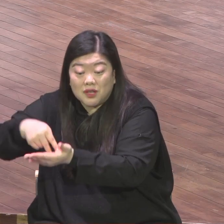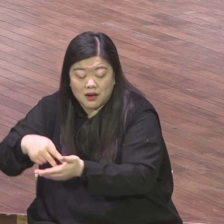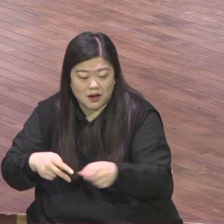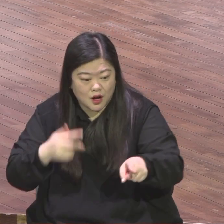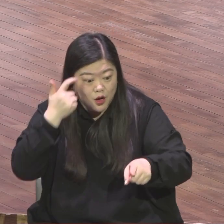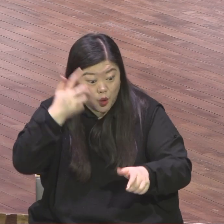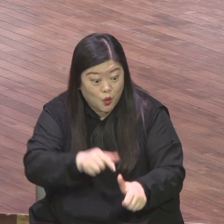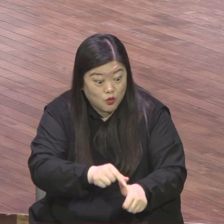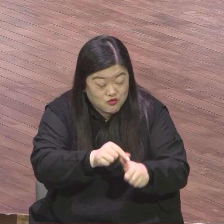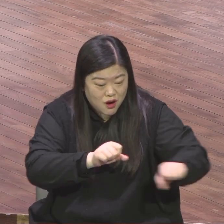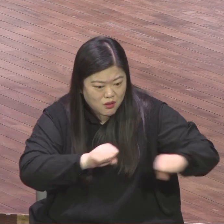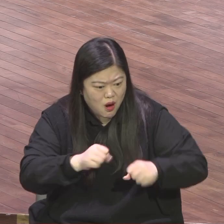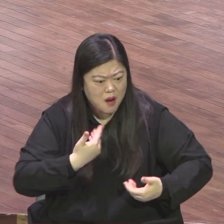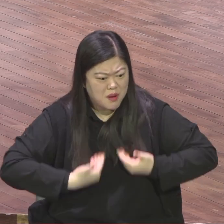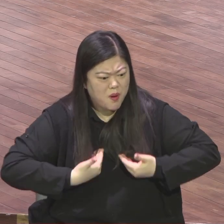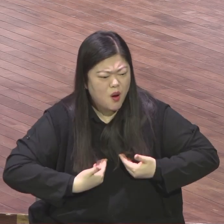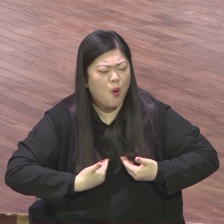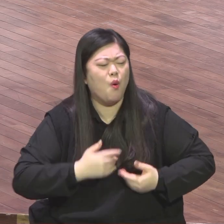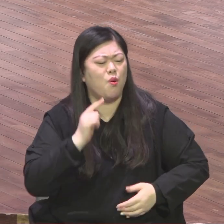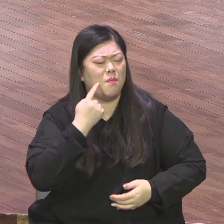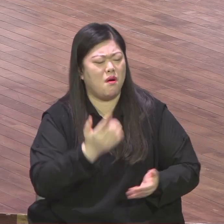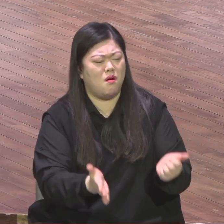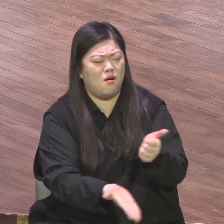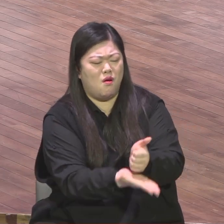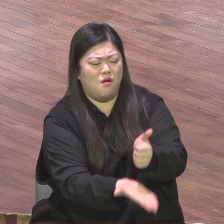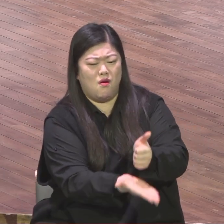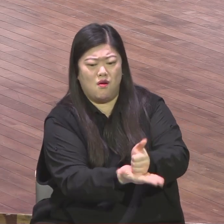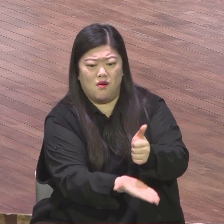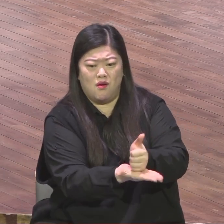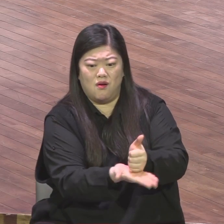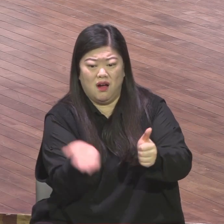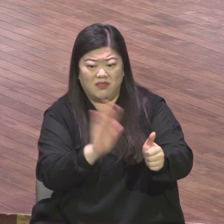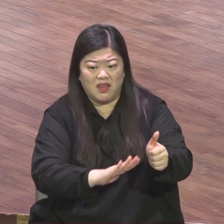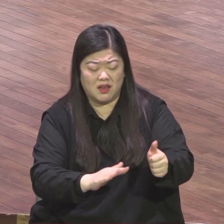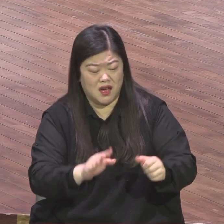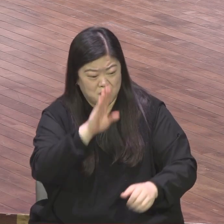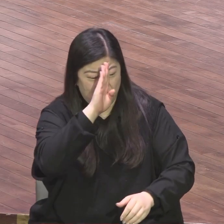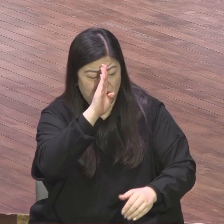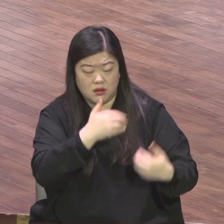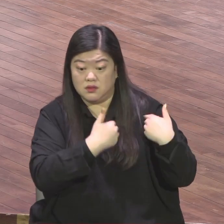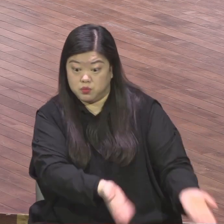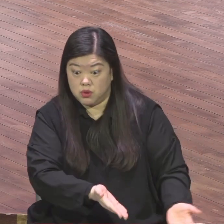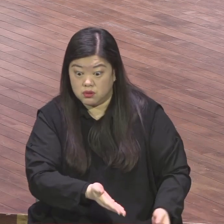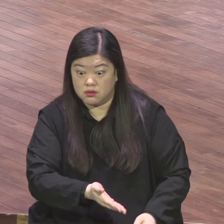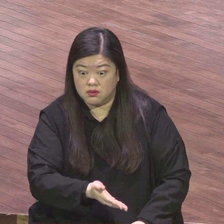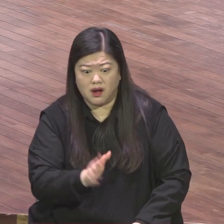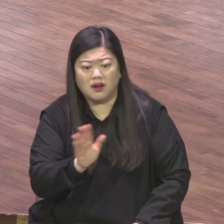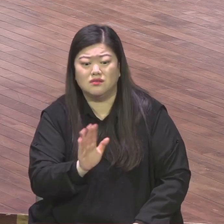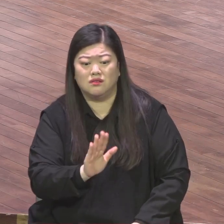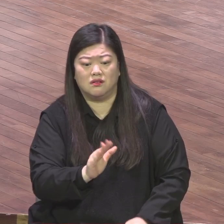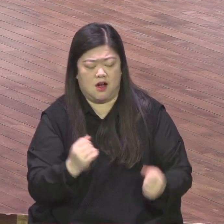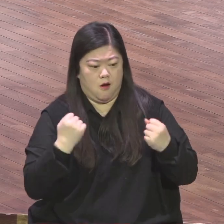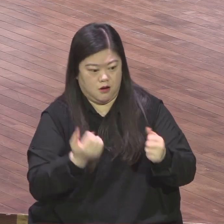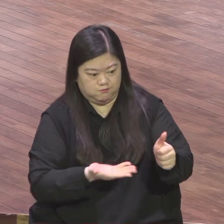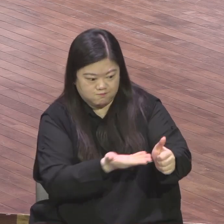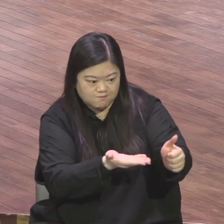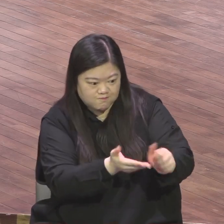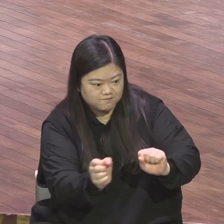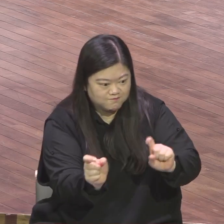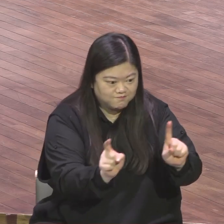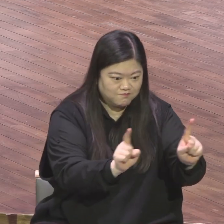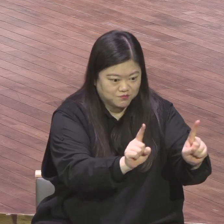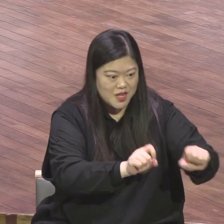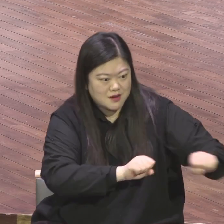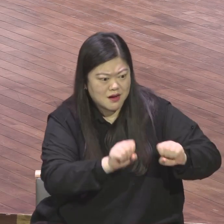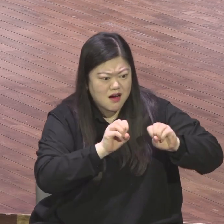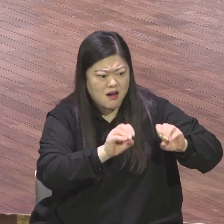살리겠다는데 하나님께서 왜 채워주지 않겠느냐. 마태복음 6장 33절 말씀을 꽉 찾고 언약적